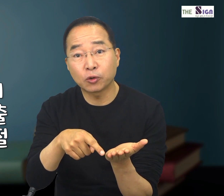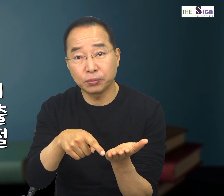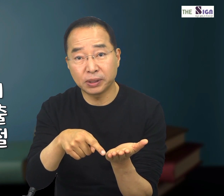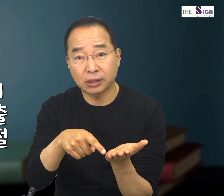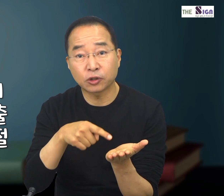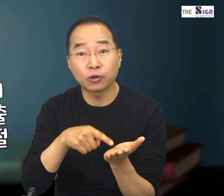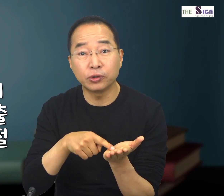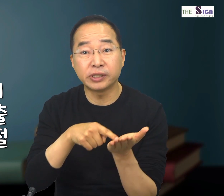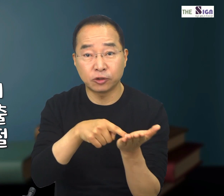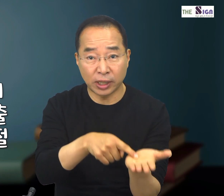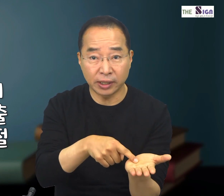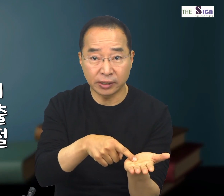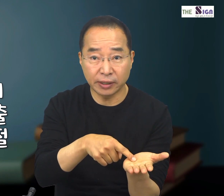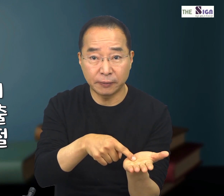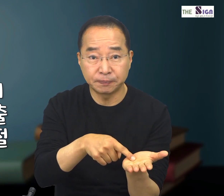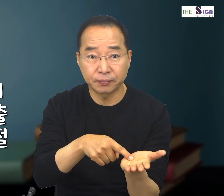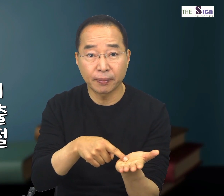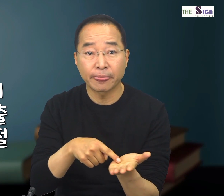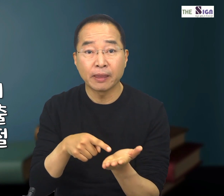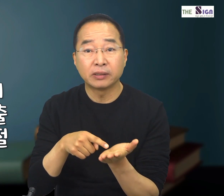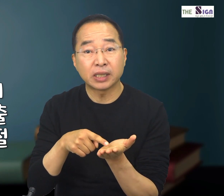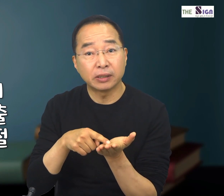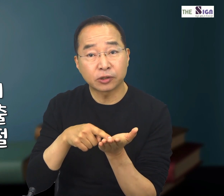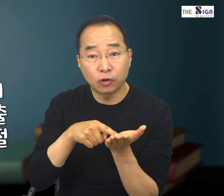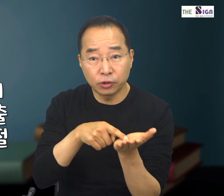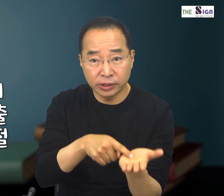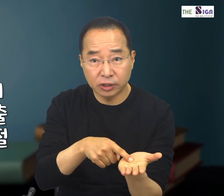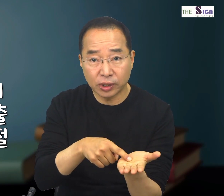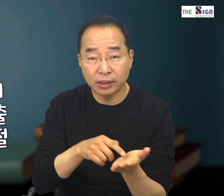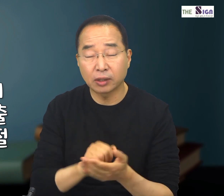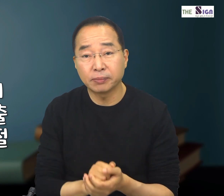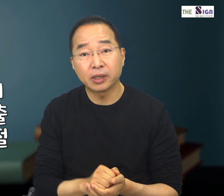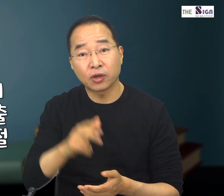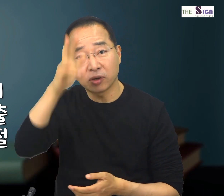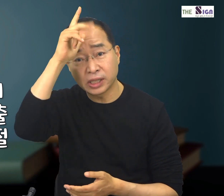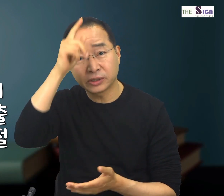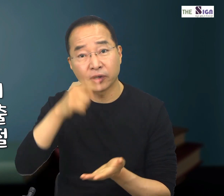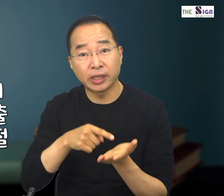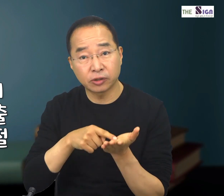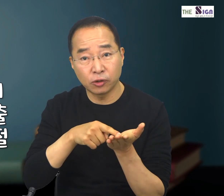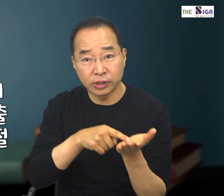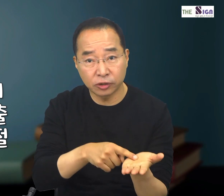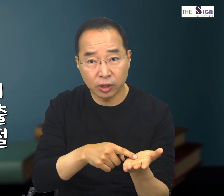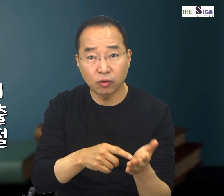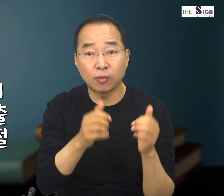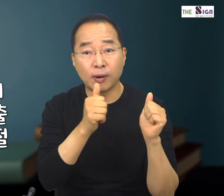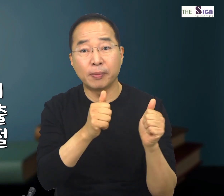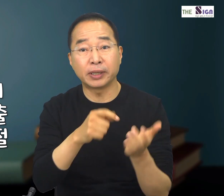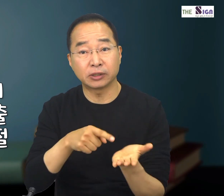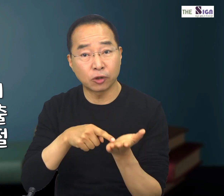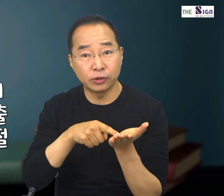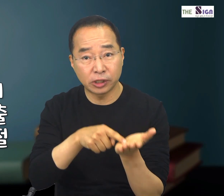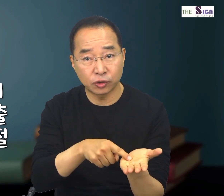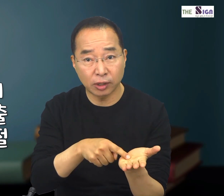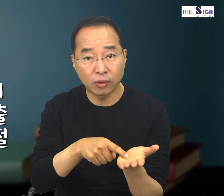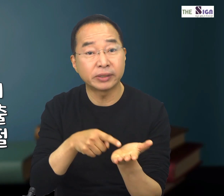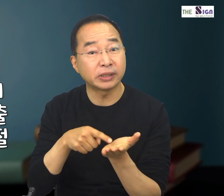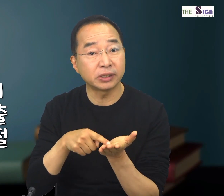서류입니다. 서류를 제출하는 게 돼요. 자, 서류를 제출한다 그러면 경찰서에 서류를 제출하고 법원에 서류를 제출하고 할 때 쓰는